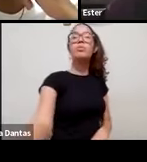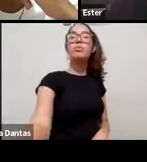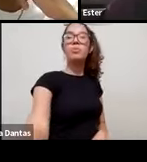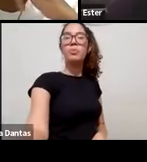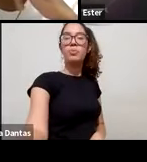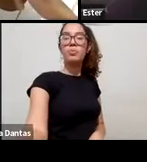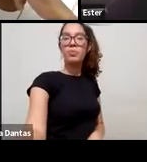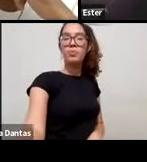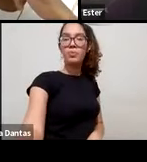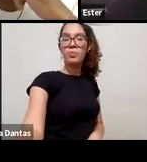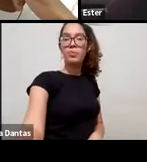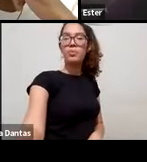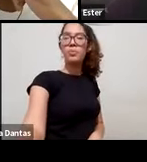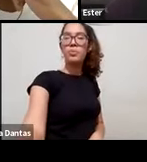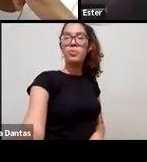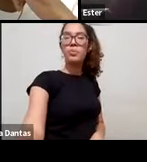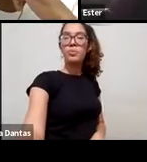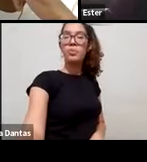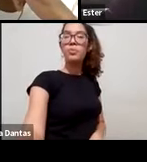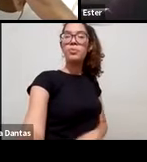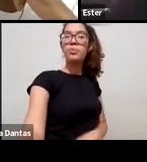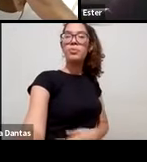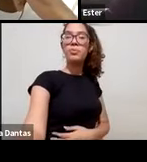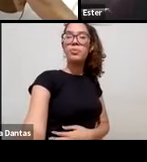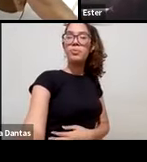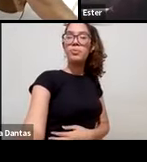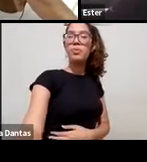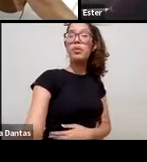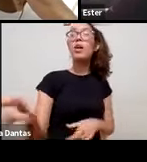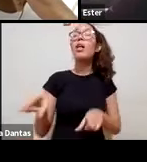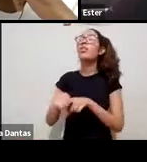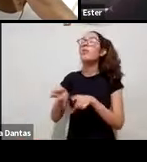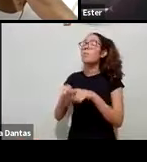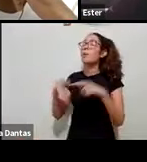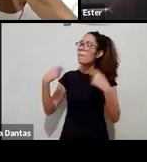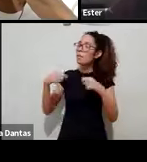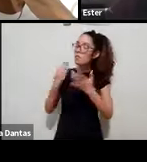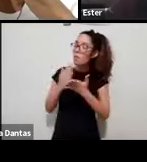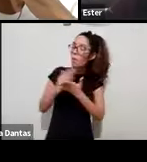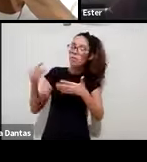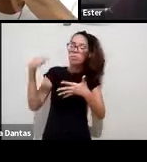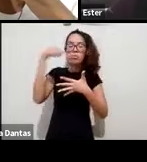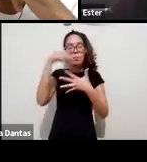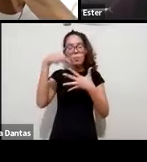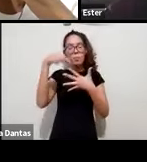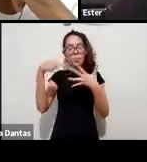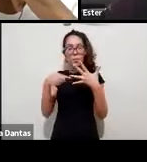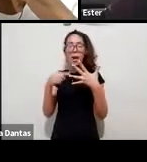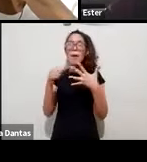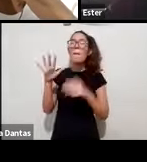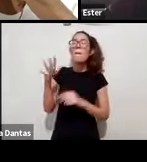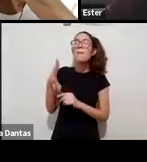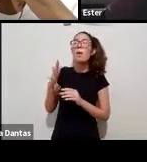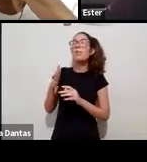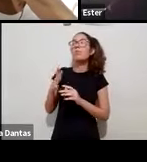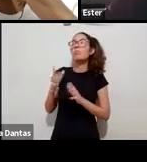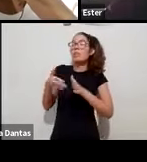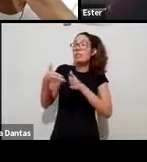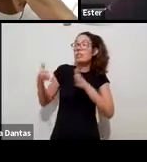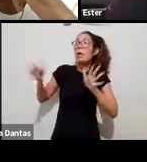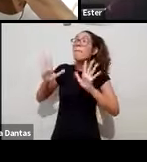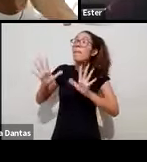apresentação? A ideia é que a gente realmente tenha pontos de partida, a apresentação é relativamente longa, mas eu vou tentar ser o mais